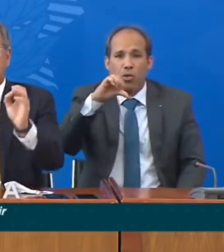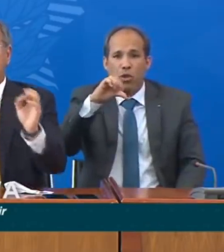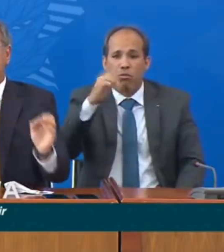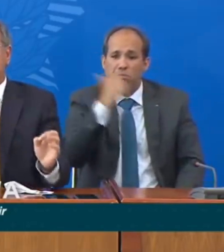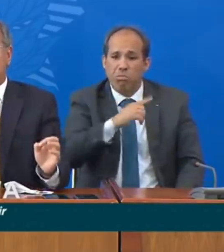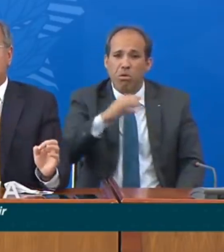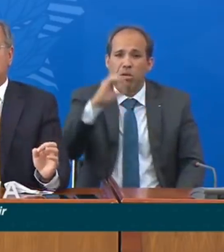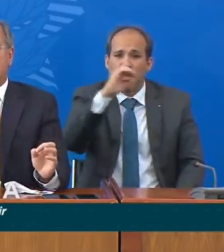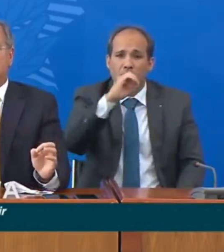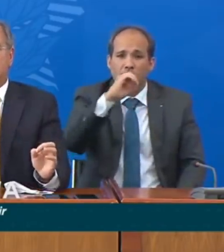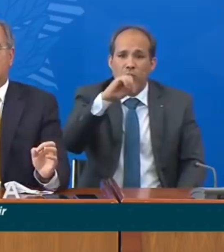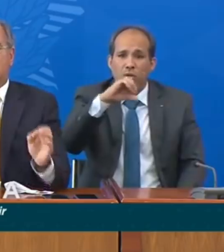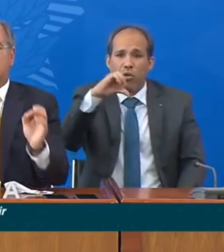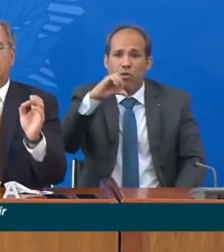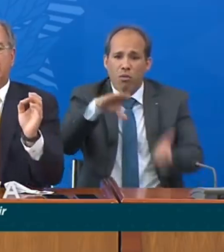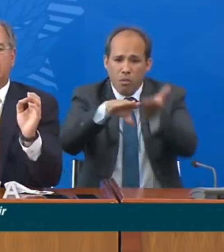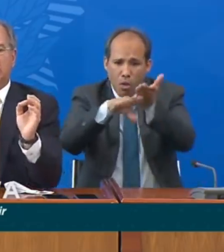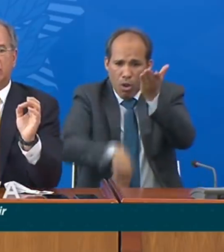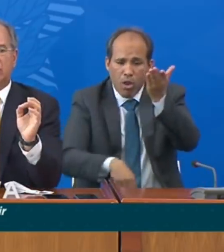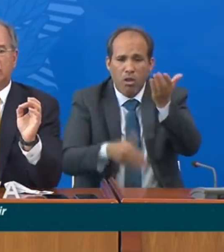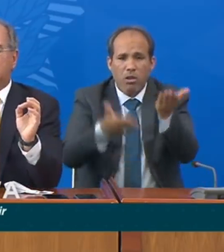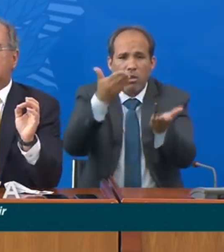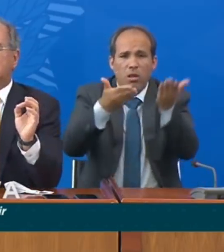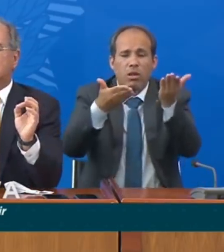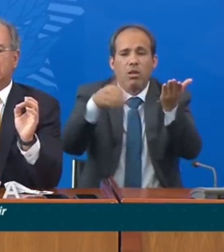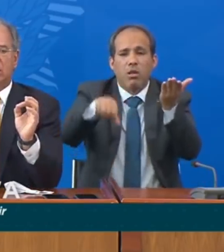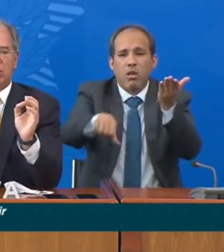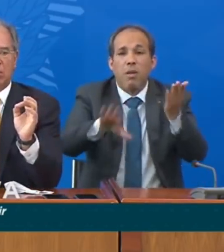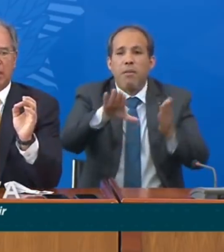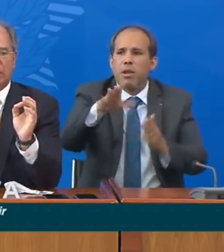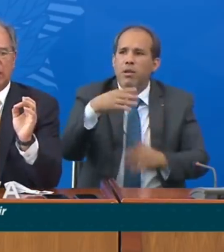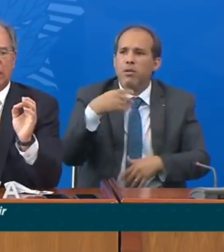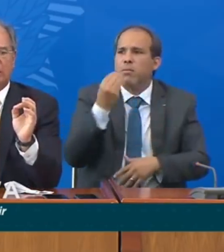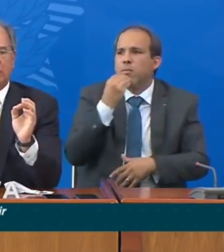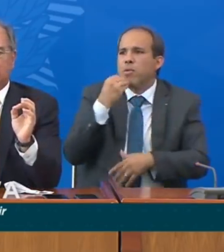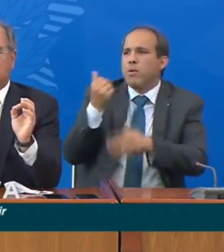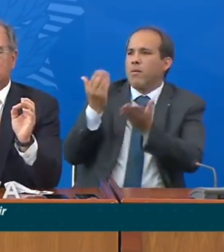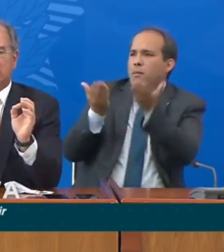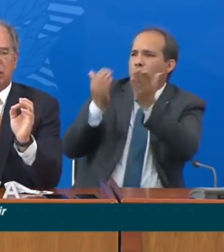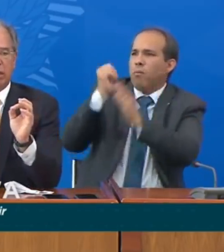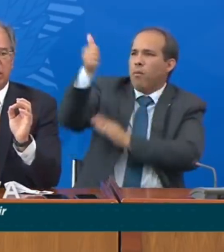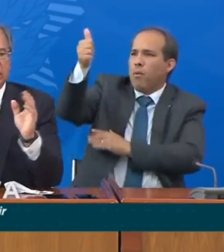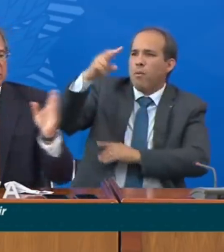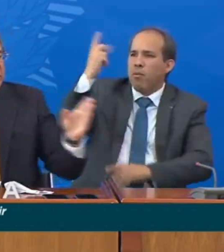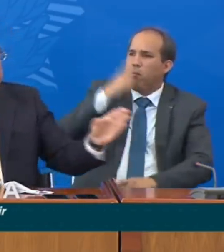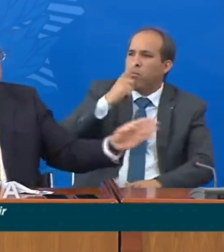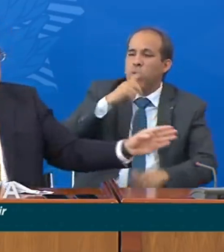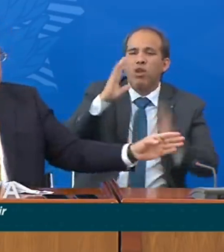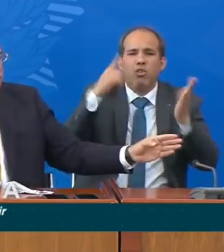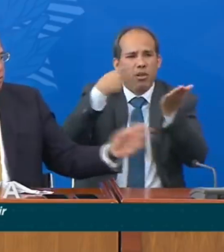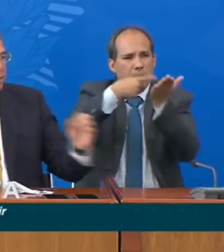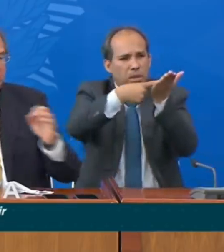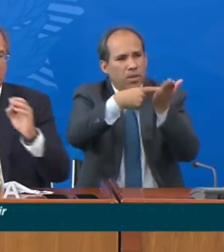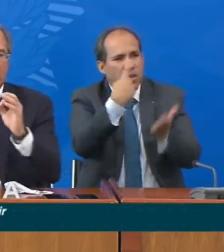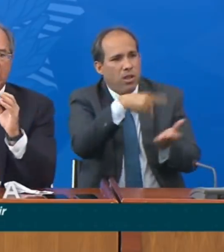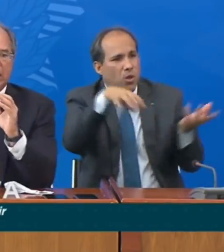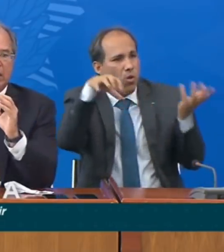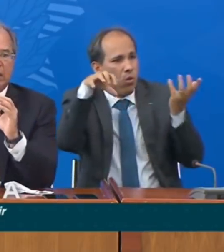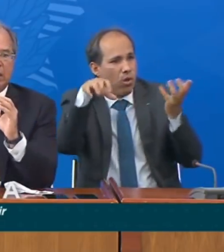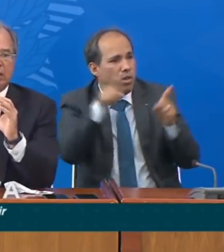Nós poderíamos ter zerado o déficit, mas nós preferimos investir na parceria com o Congresso. Fizemos a sessão onerosa em parceria com o ministro